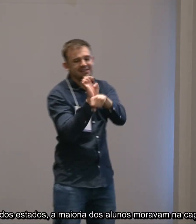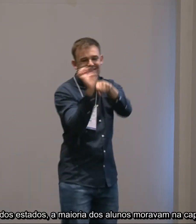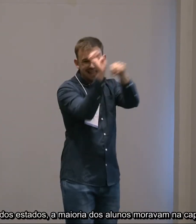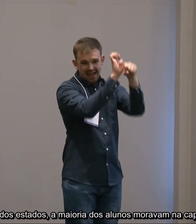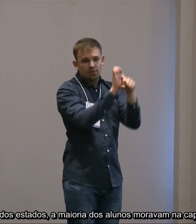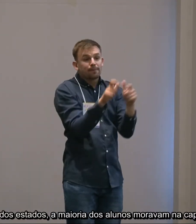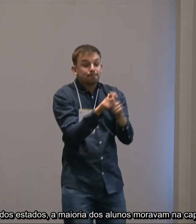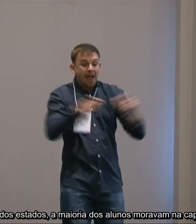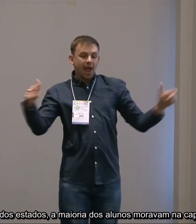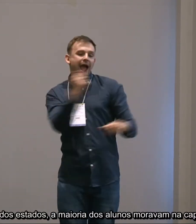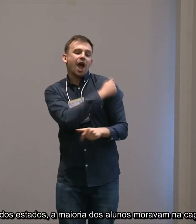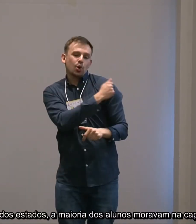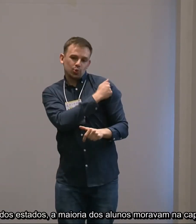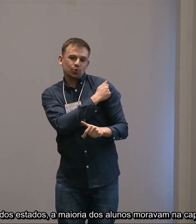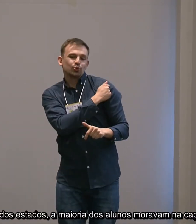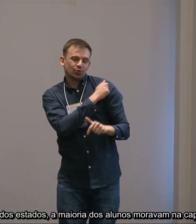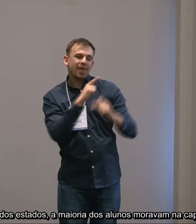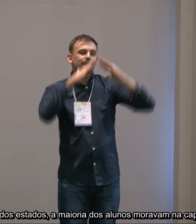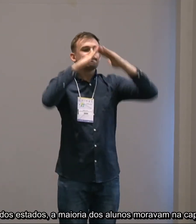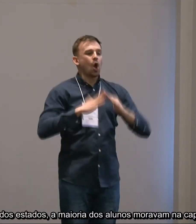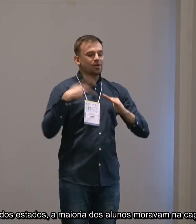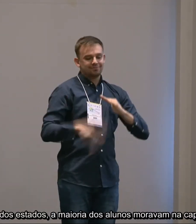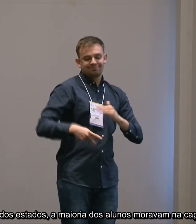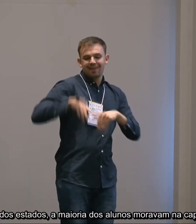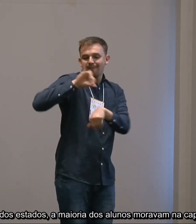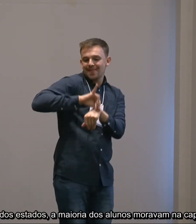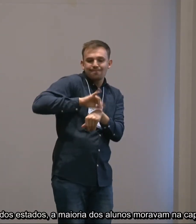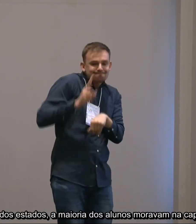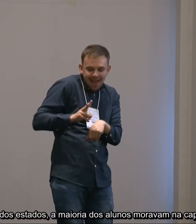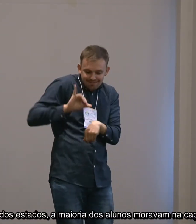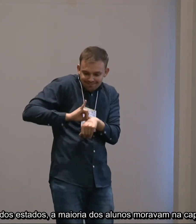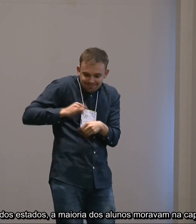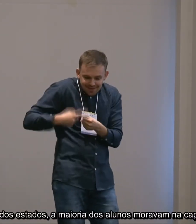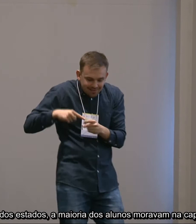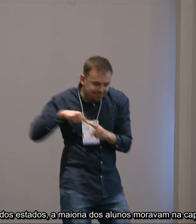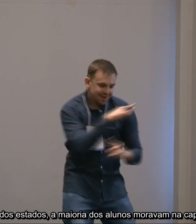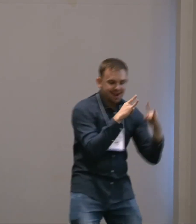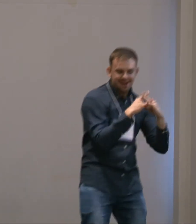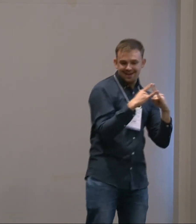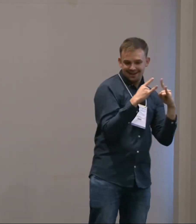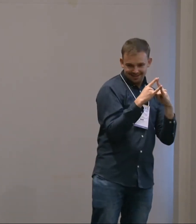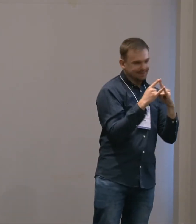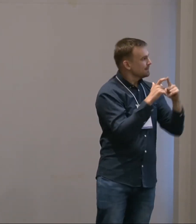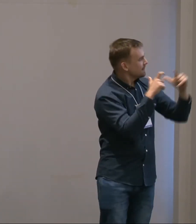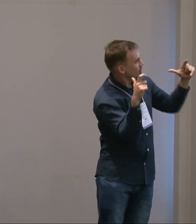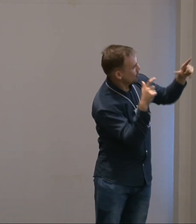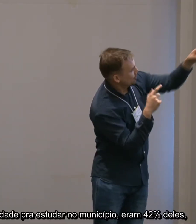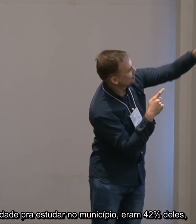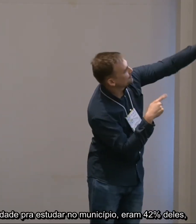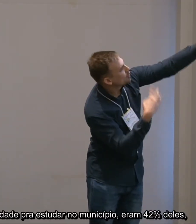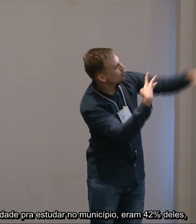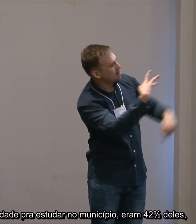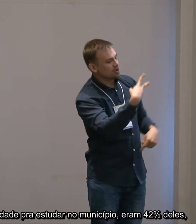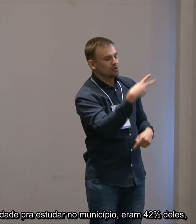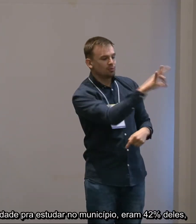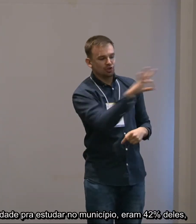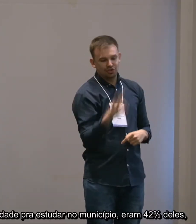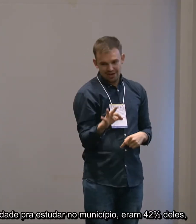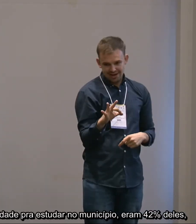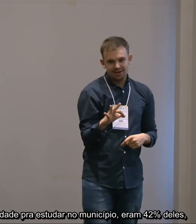detalhando cada um dos estados a maioria dos alunos moravam na própria capital e por isso a facilidade para estudar